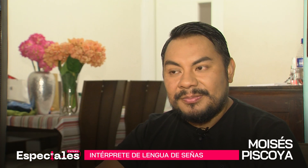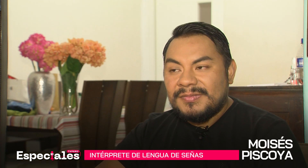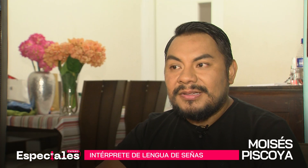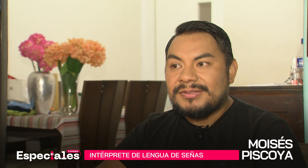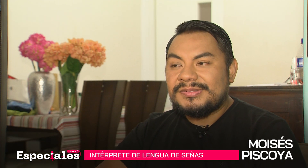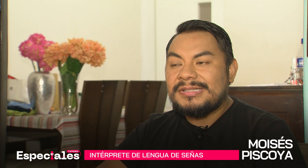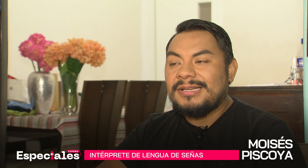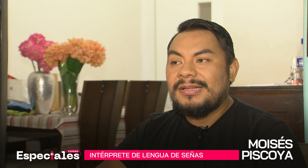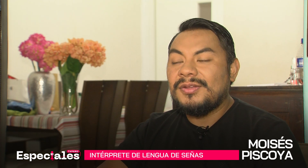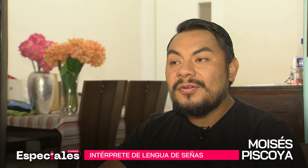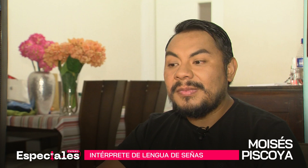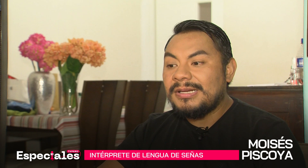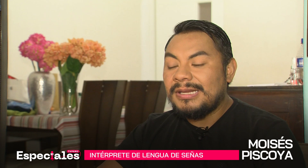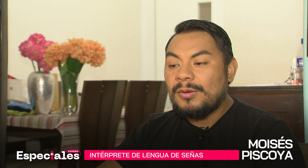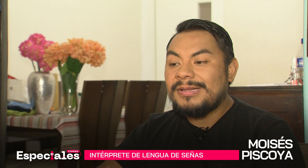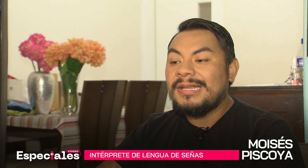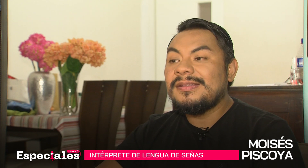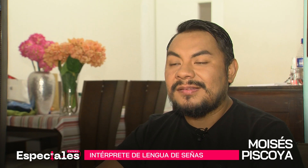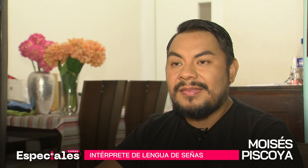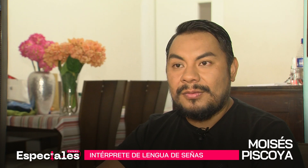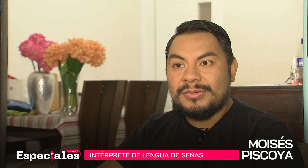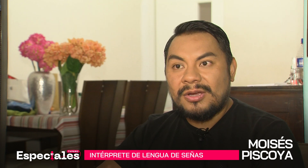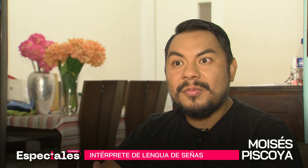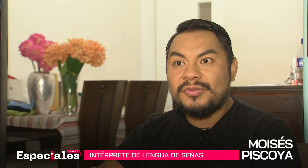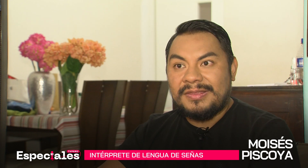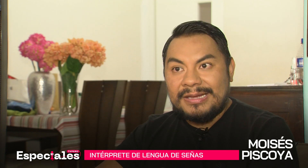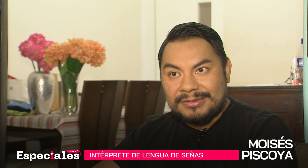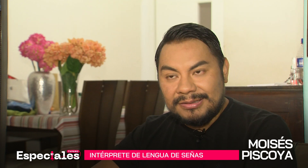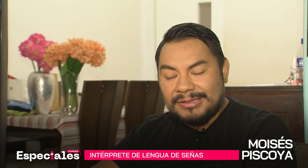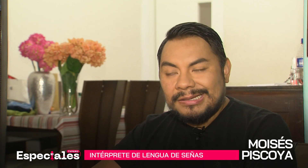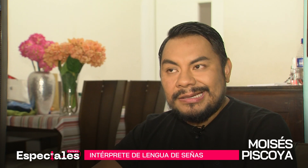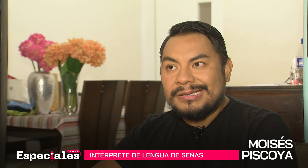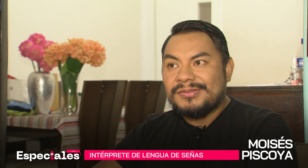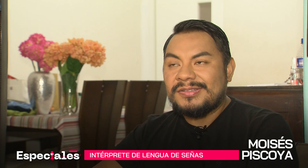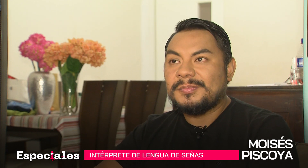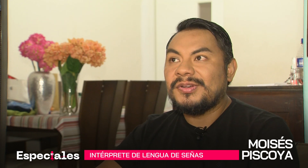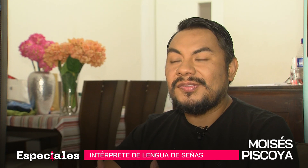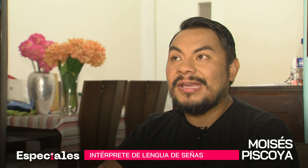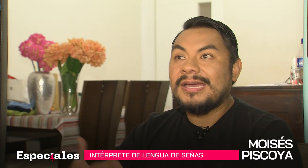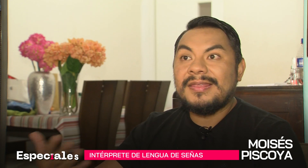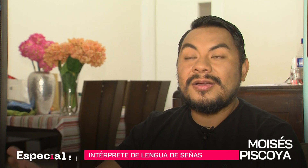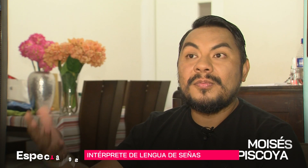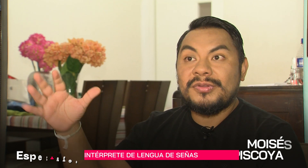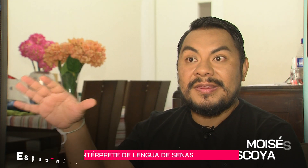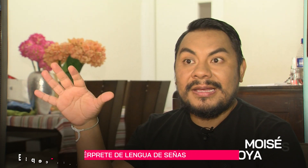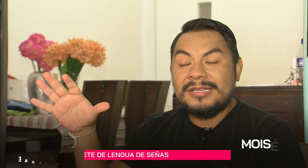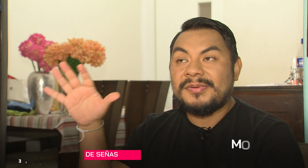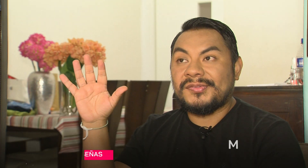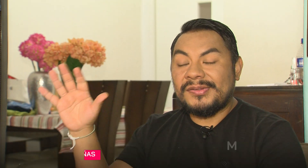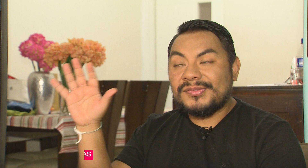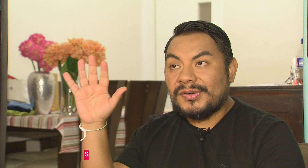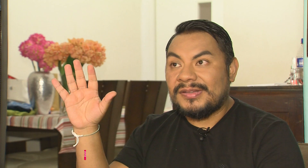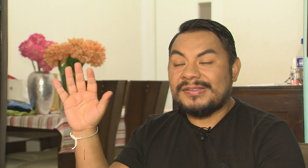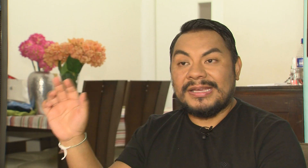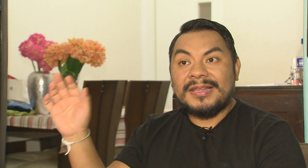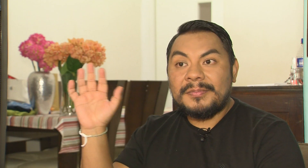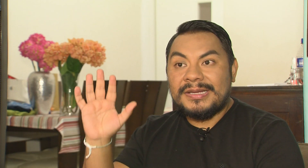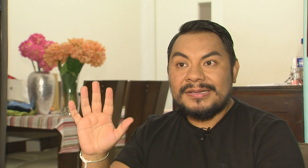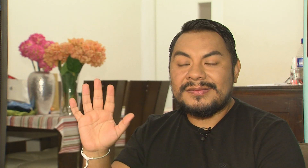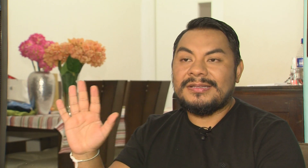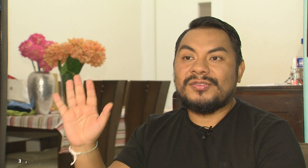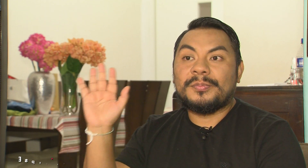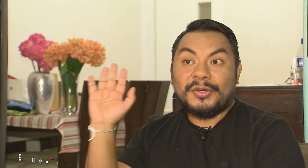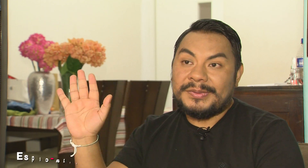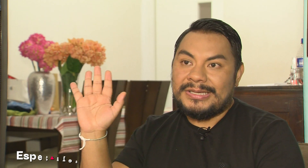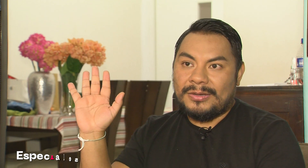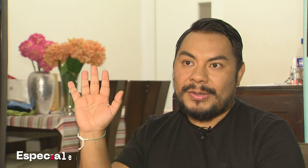idioma. Entonces el idioma, la lengua nace de una comunidad. Entonces, por eso que cada comunidad de personas sordas en cada